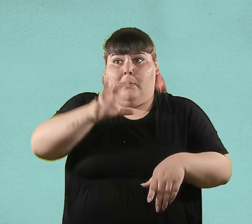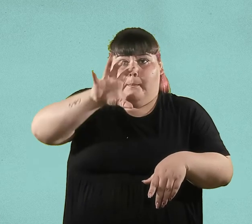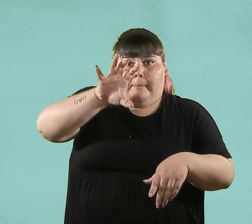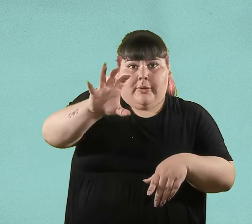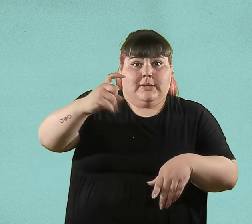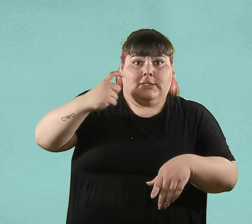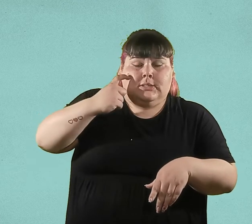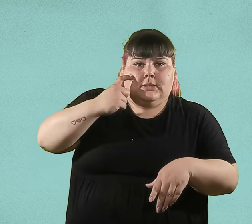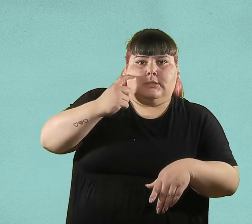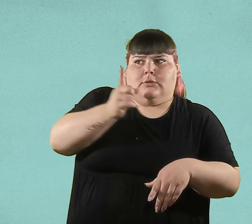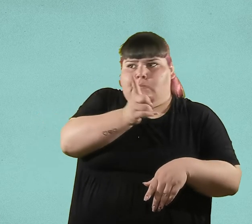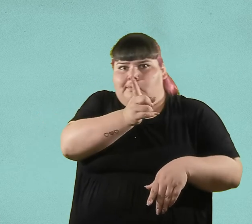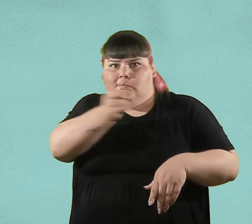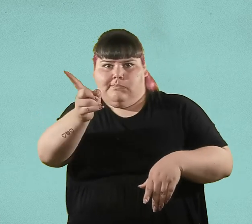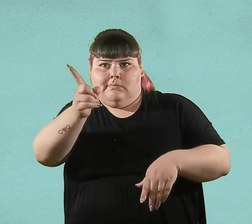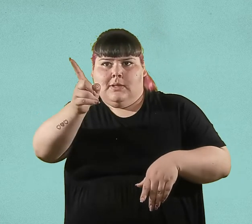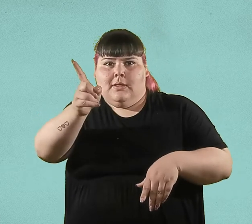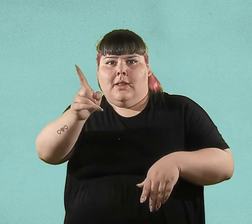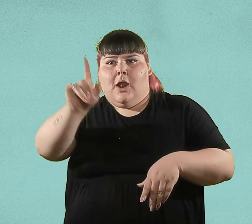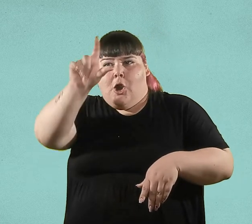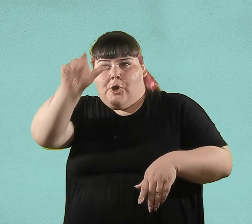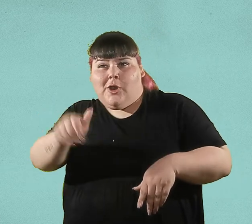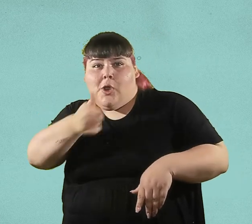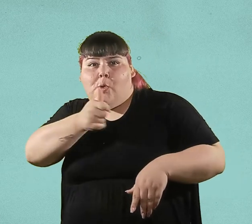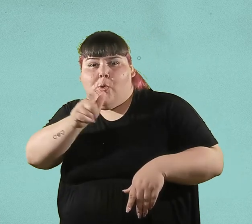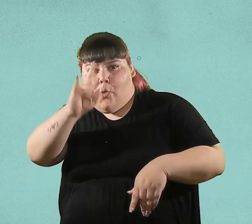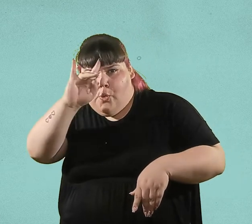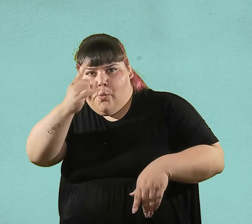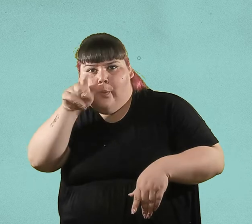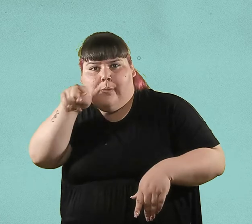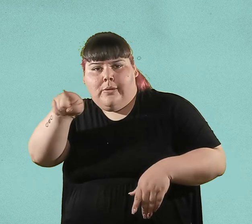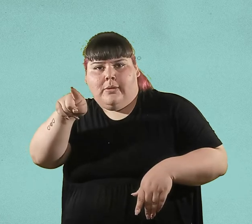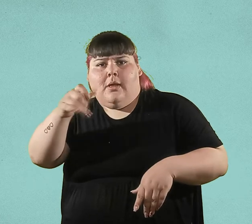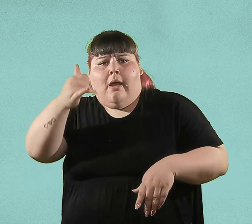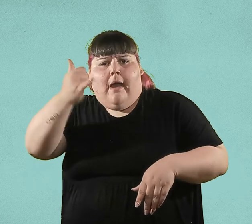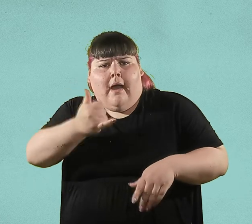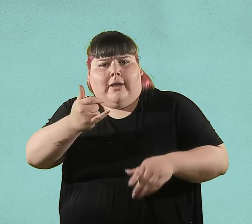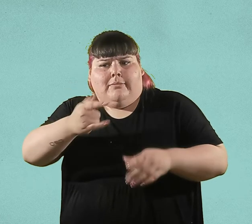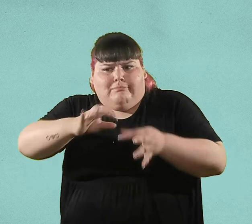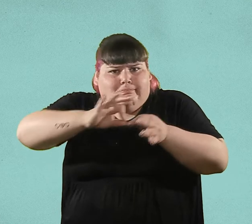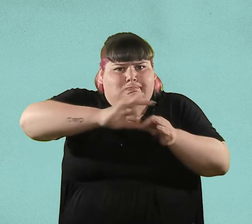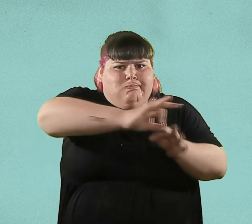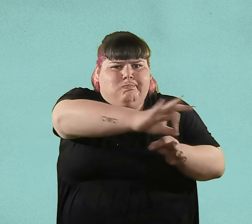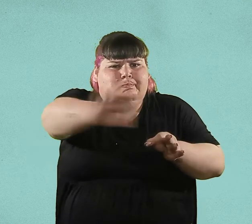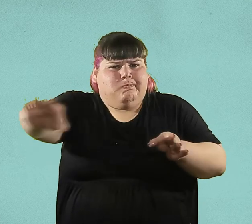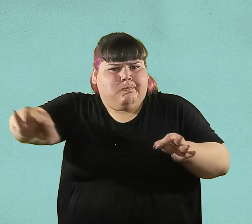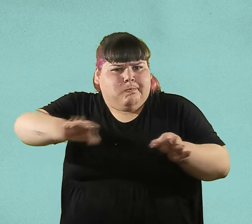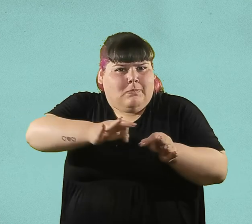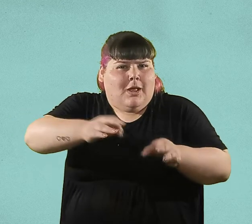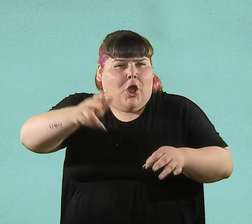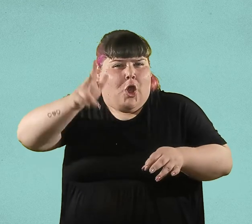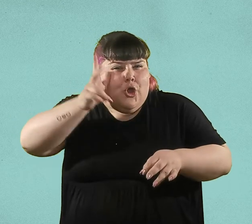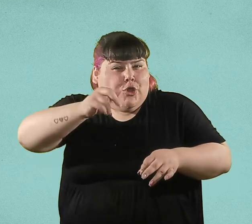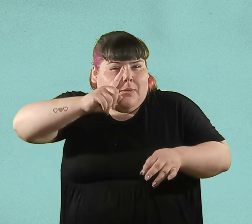de la provincia, sobre la costa del río Uruguay, y tiene una extensión de